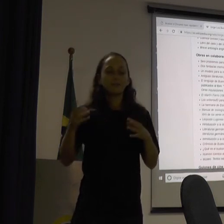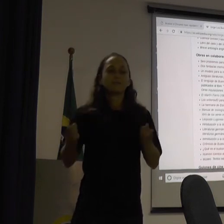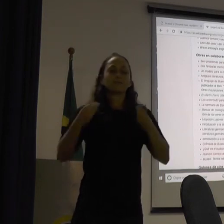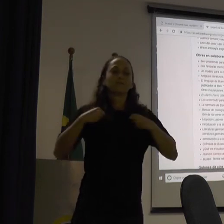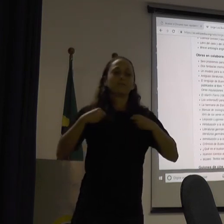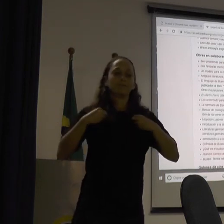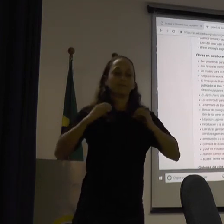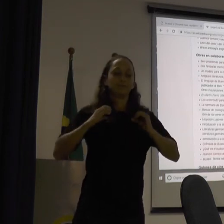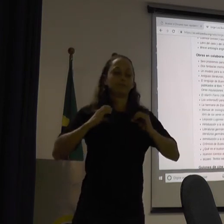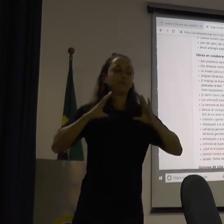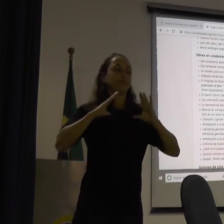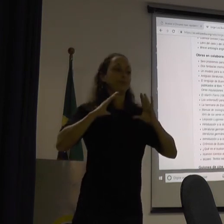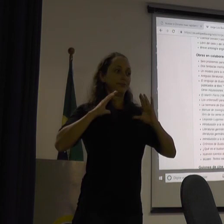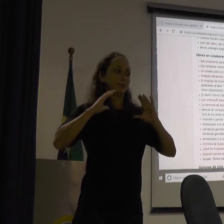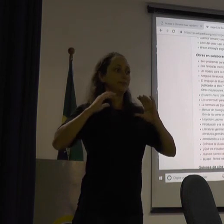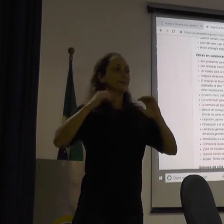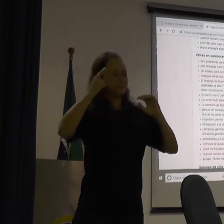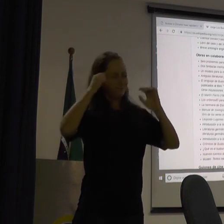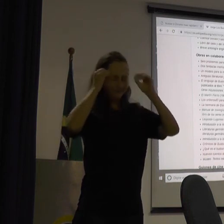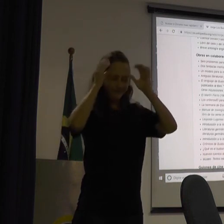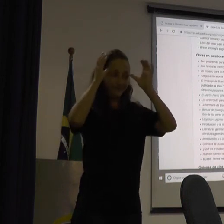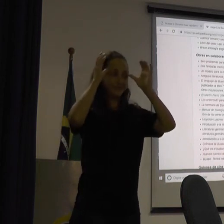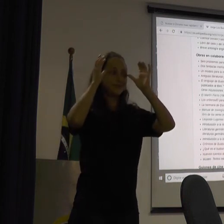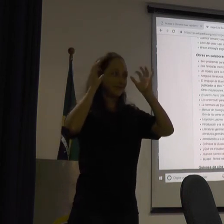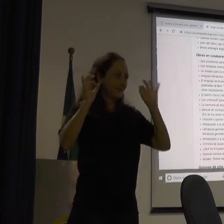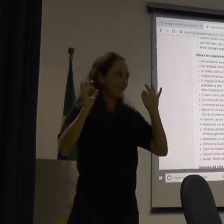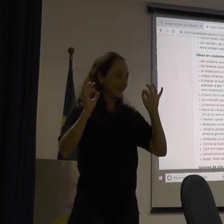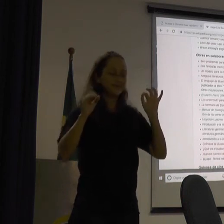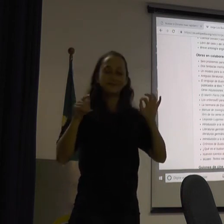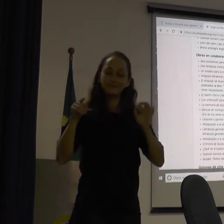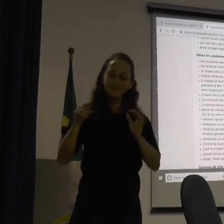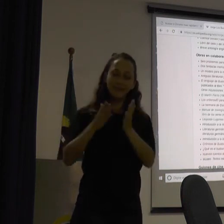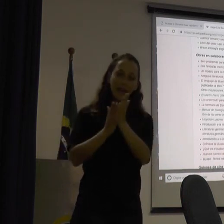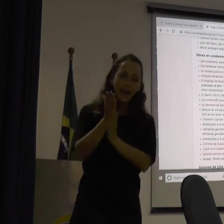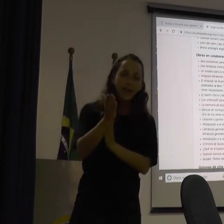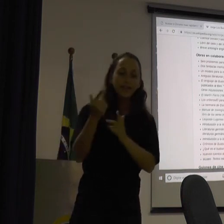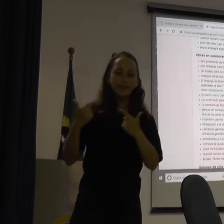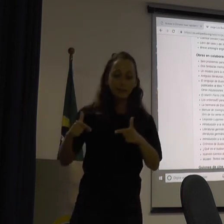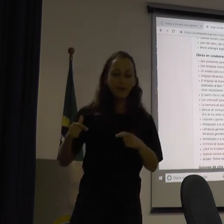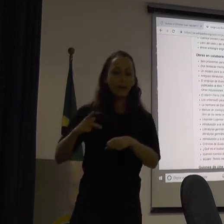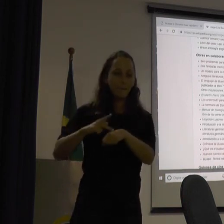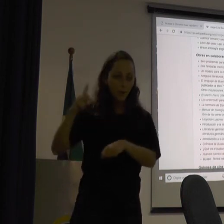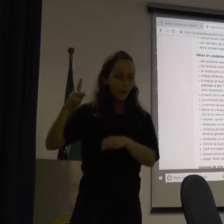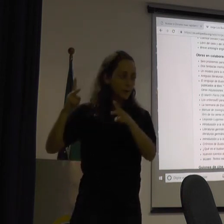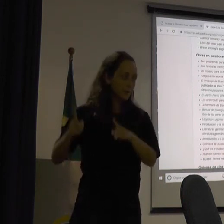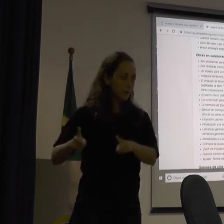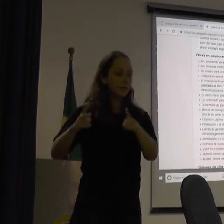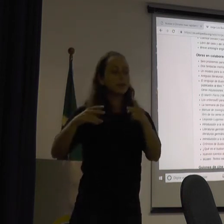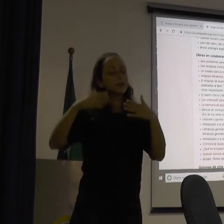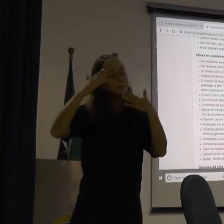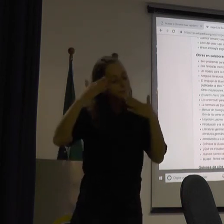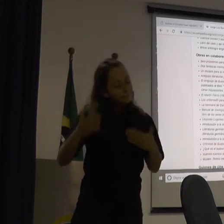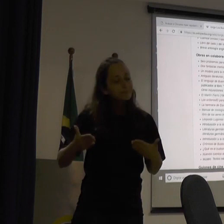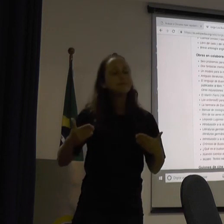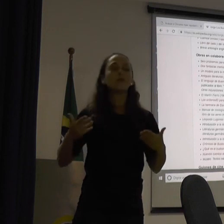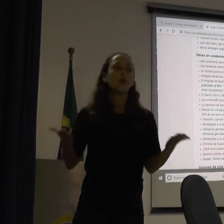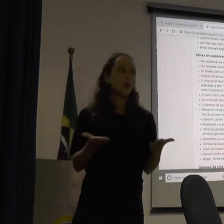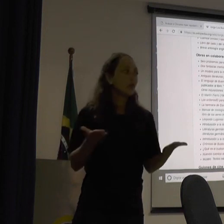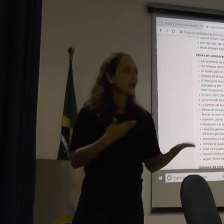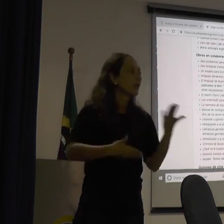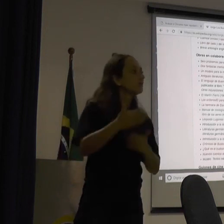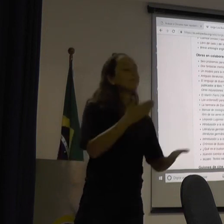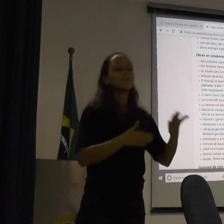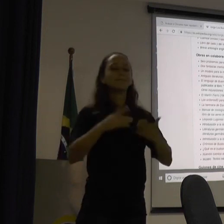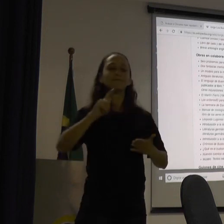de toda a sua carreira que continua, né, nas pós-graduações. Te agradeço por esse privilégio,